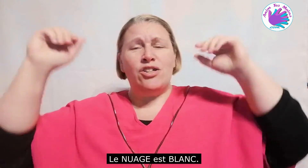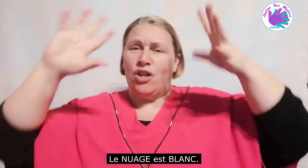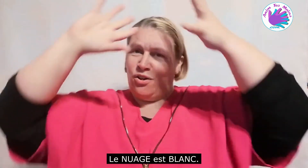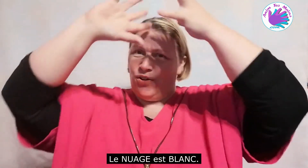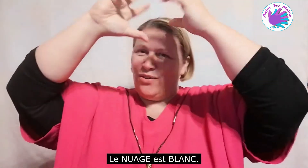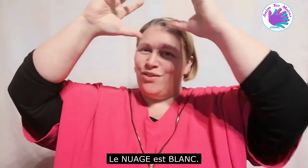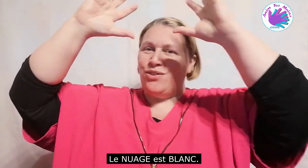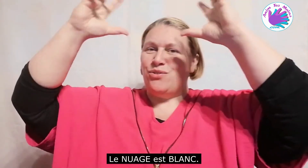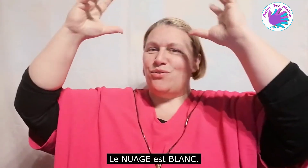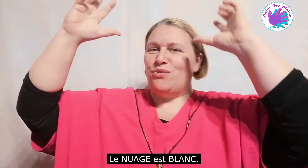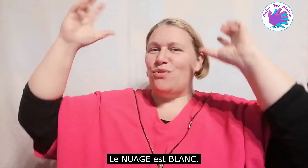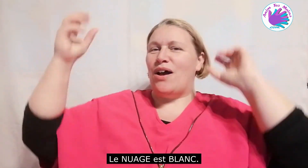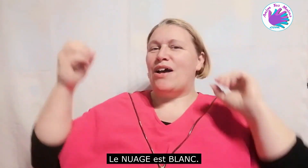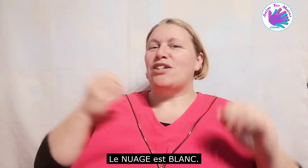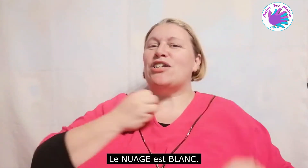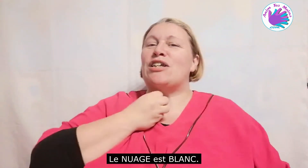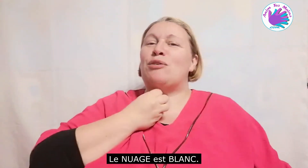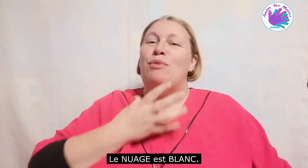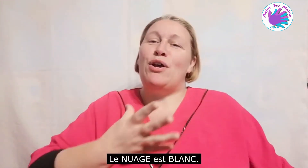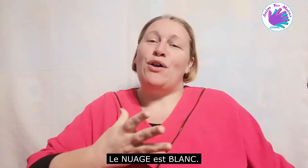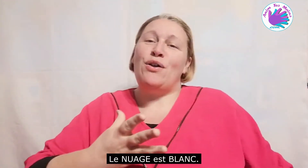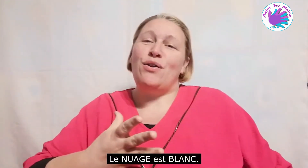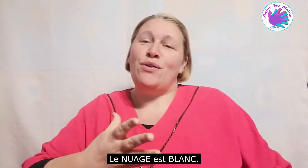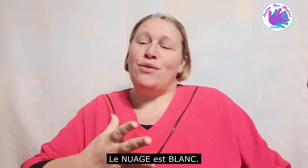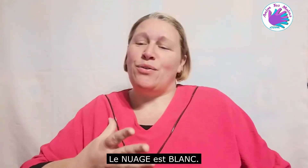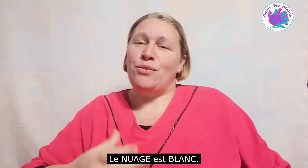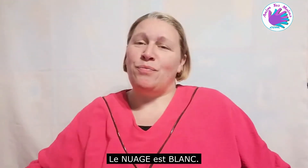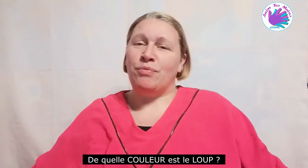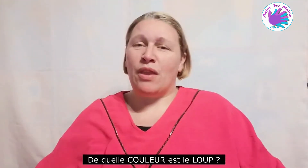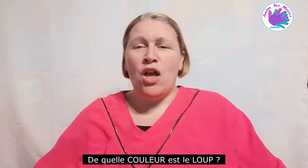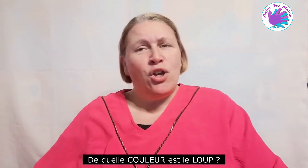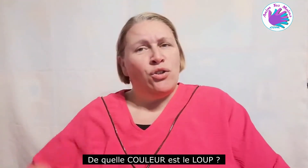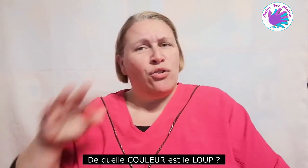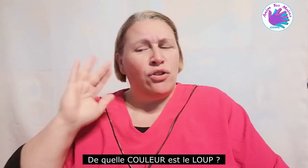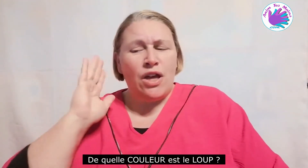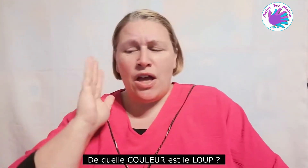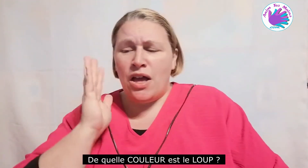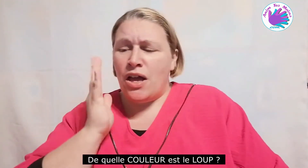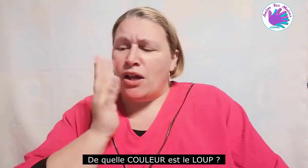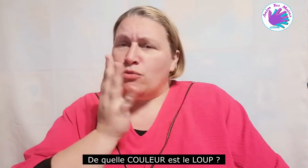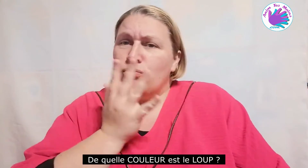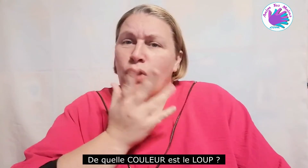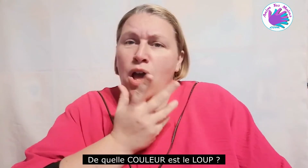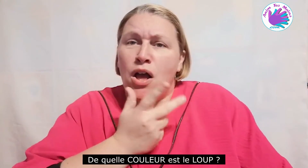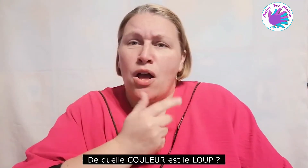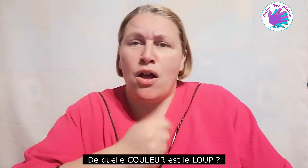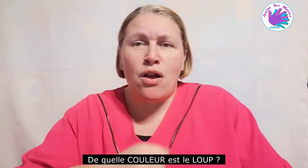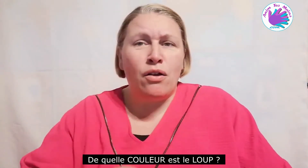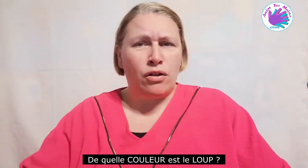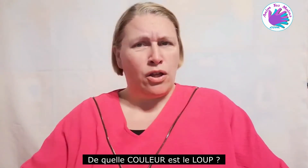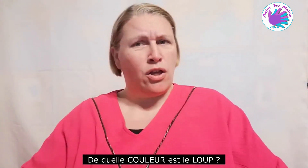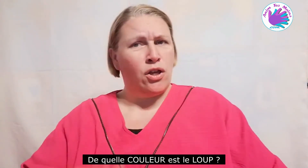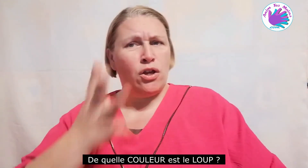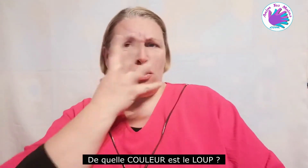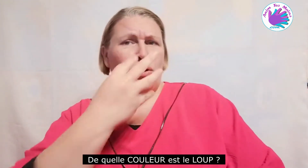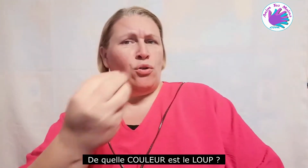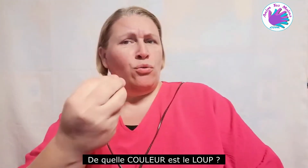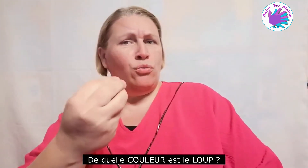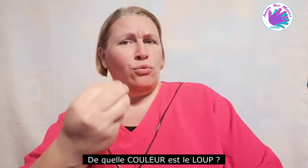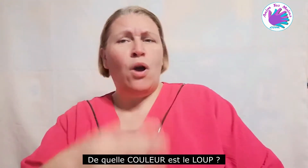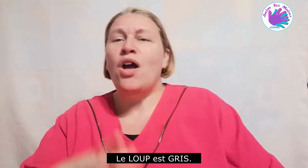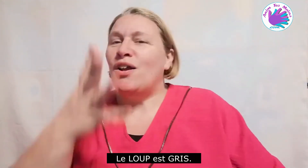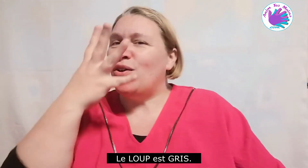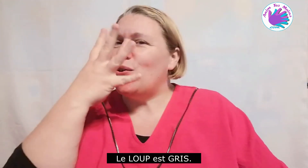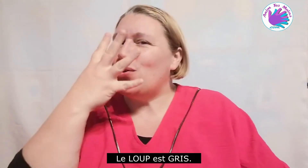le